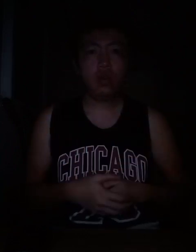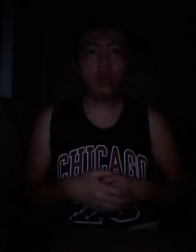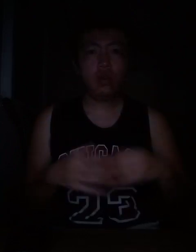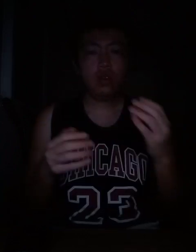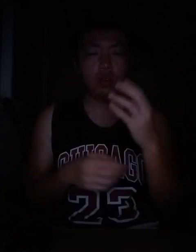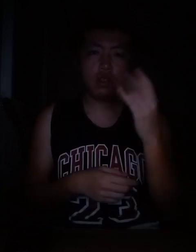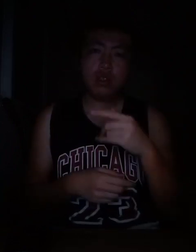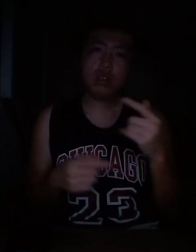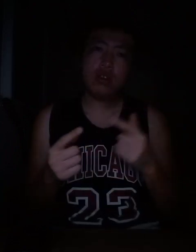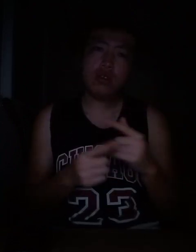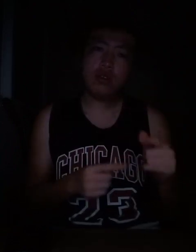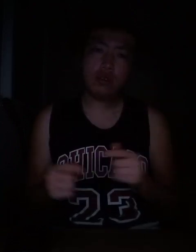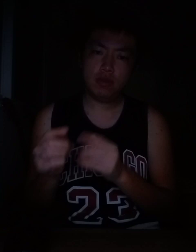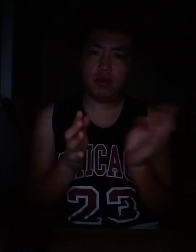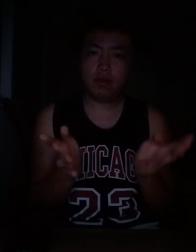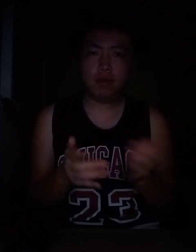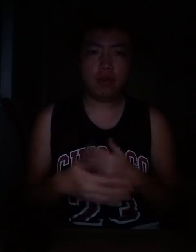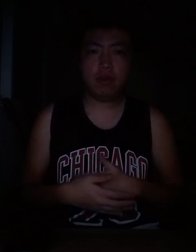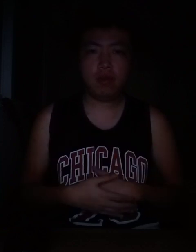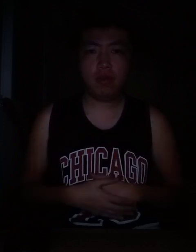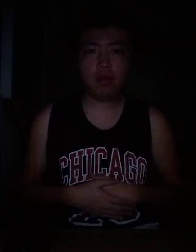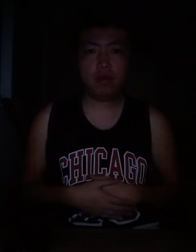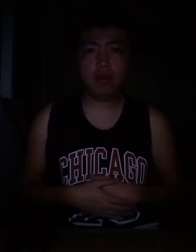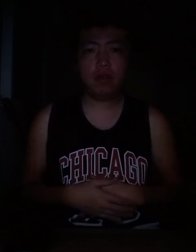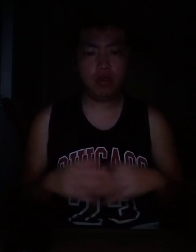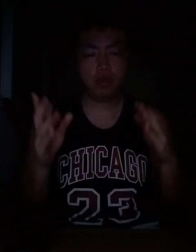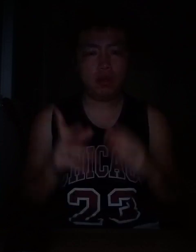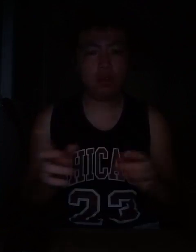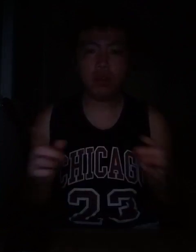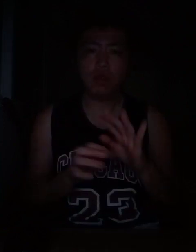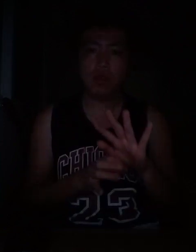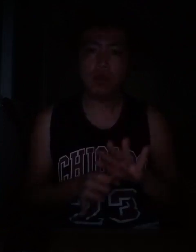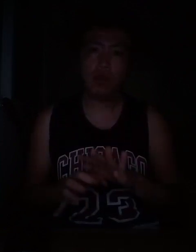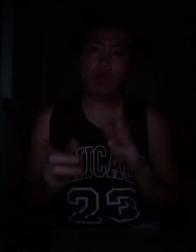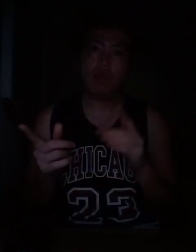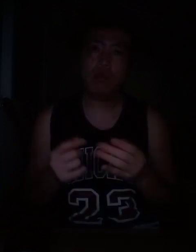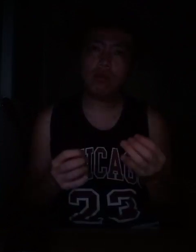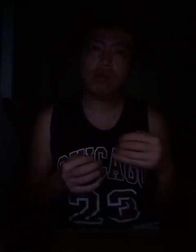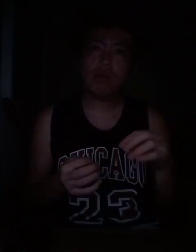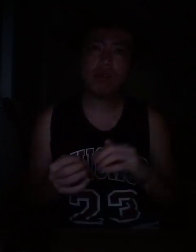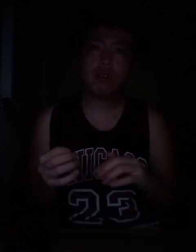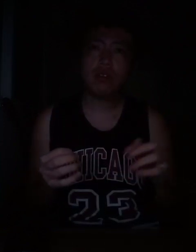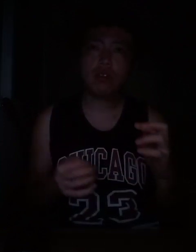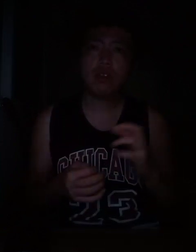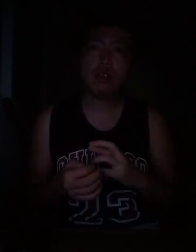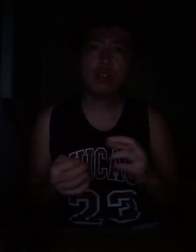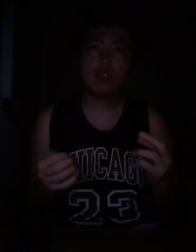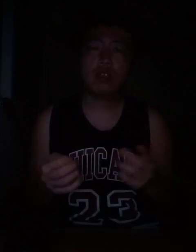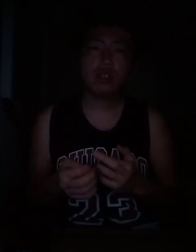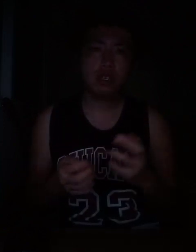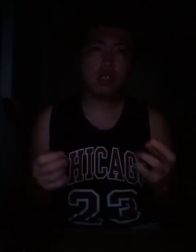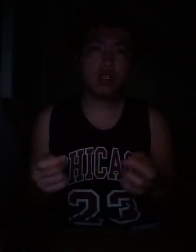전문가들의 토론을 진행합니다. 도의회는 토론회 이후 의회 운영 관련 제도 개선에 나설